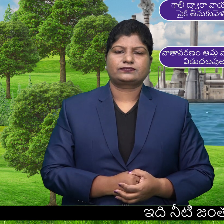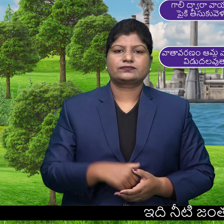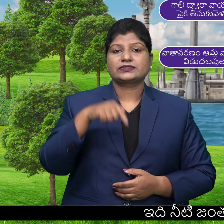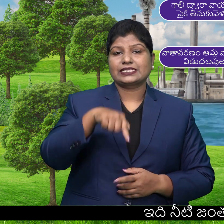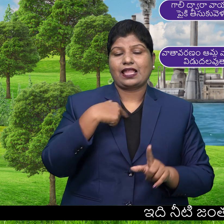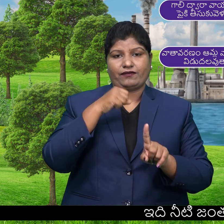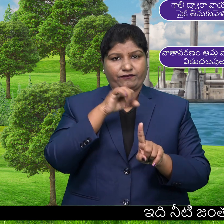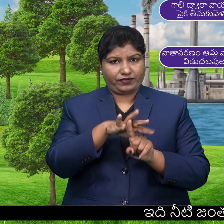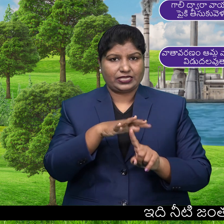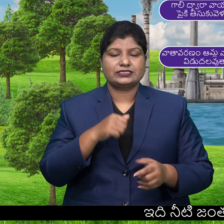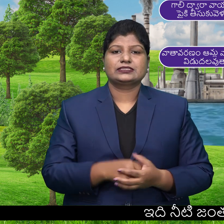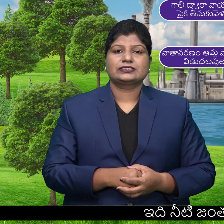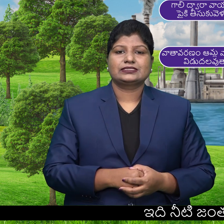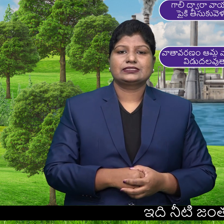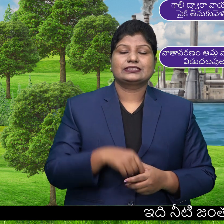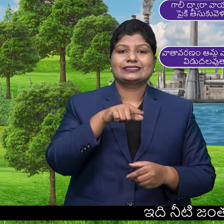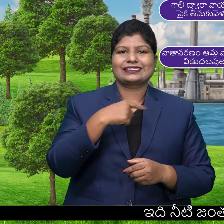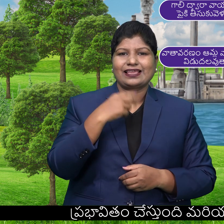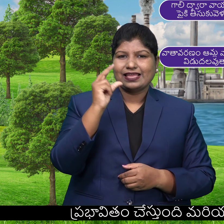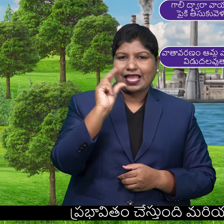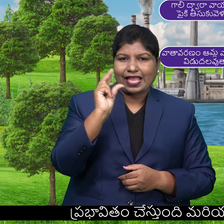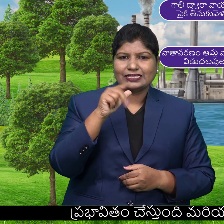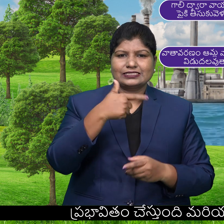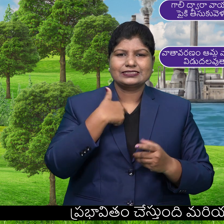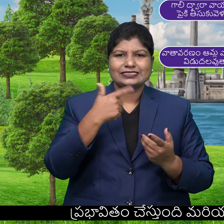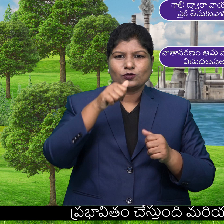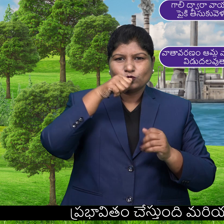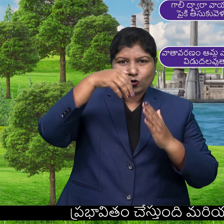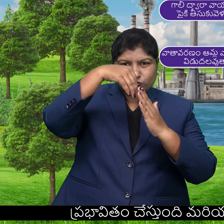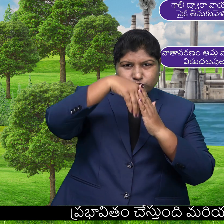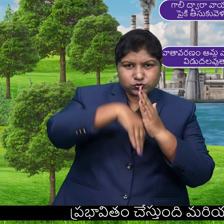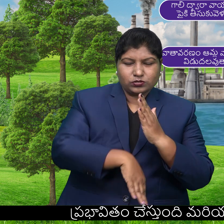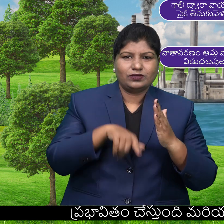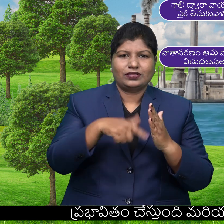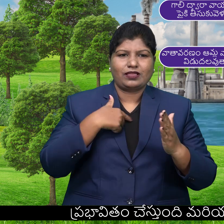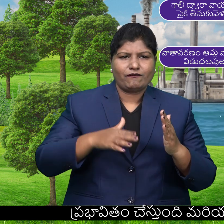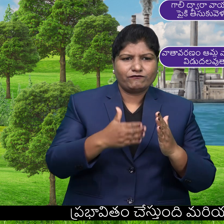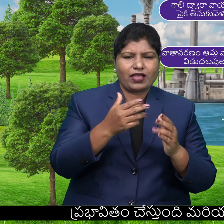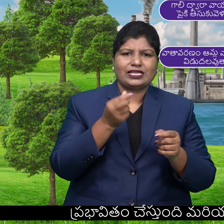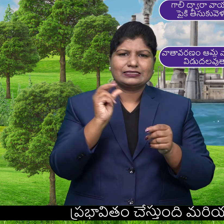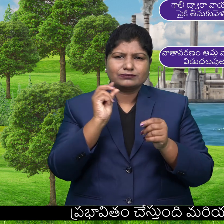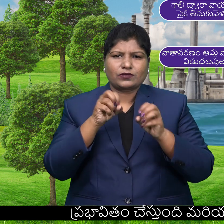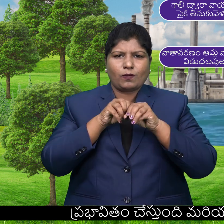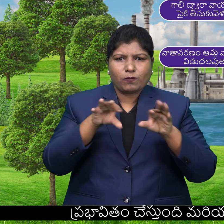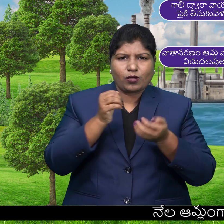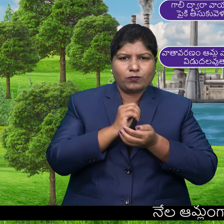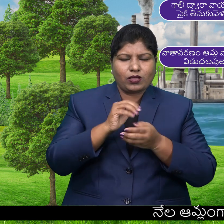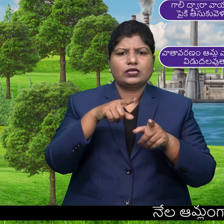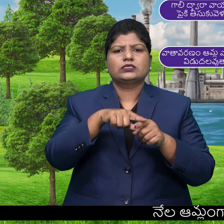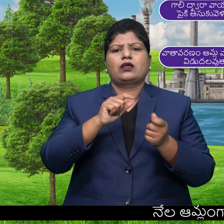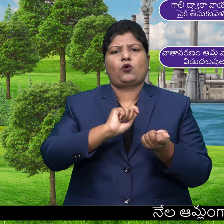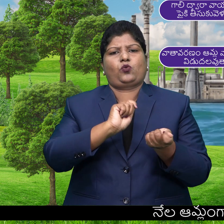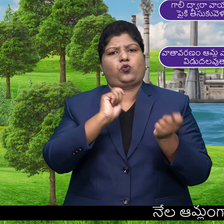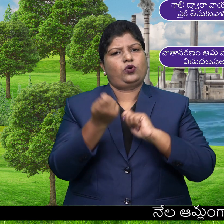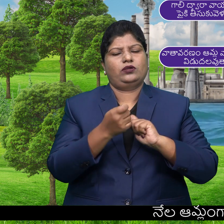ఇది నీటి జంతువులలో గుడ్డు ఉత్పత్తిని ప్రభావితం చేస్తుంది మరియు జనాభా నిష్పత్తులను మారుస్తుంది.